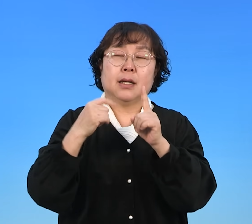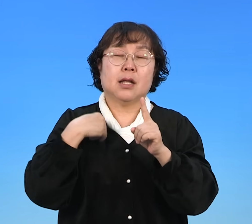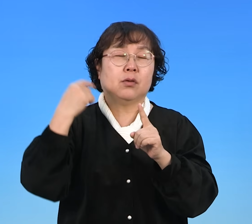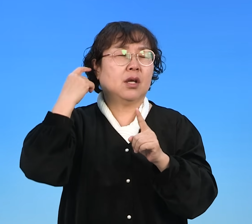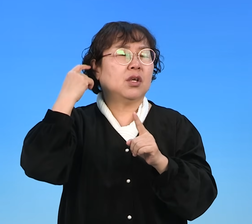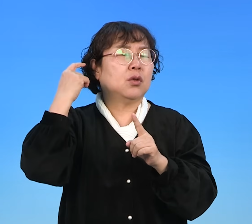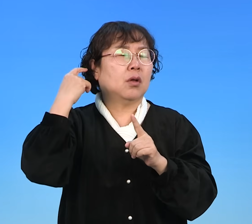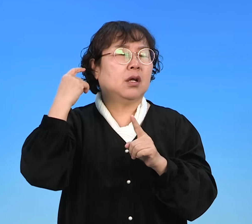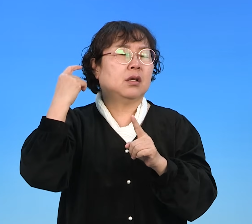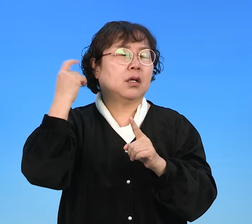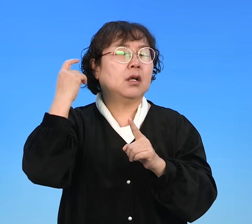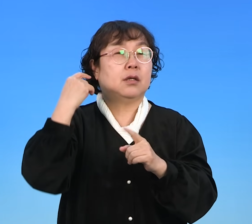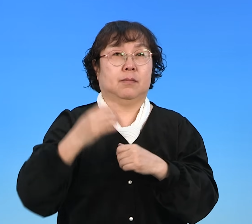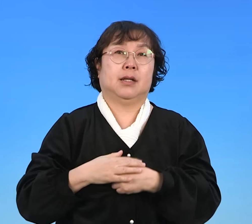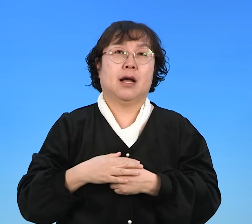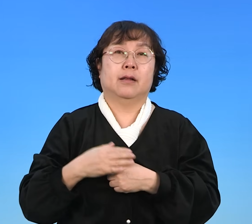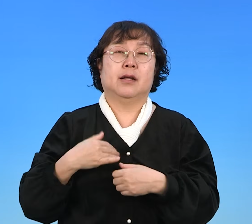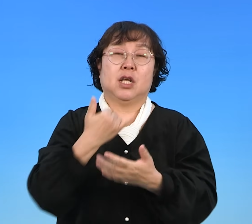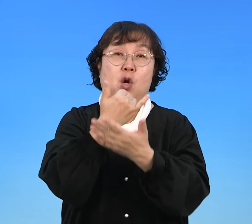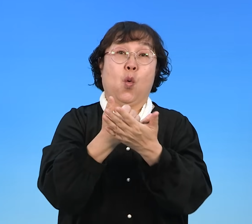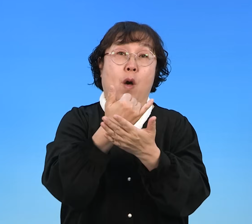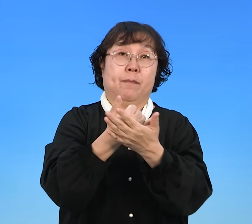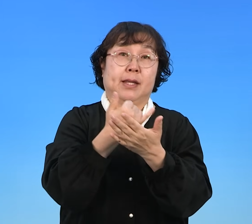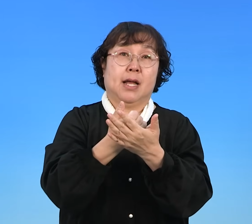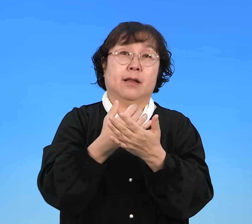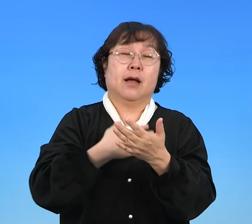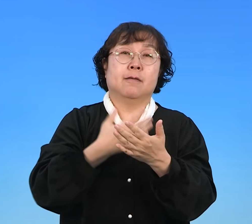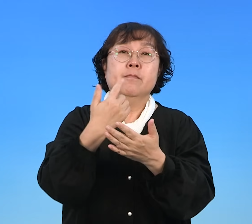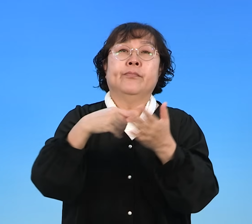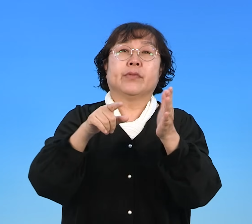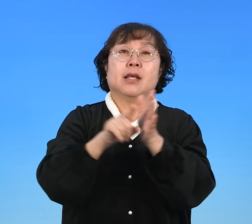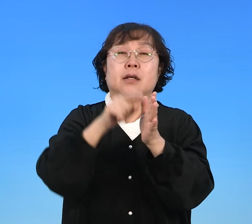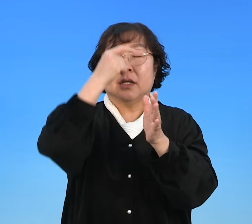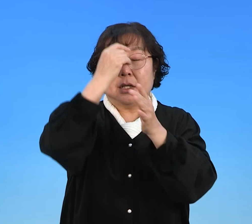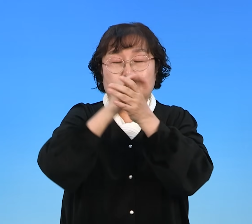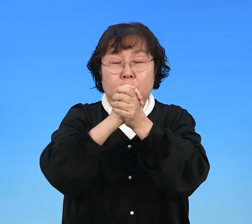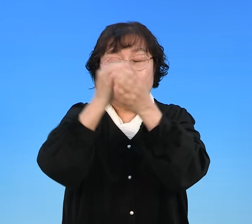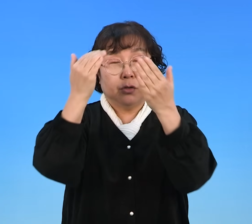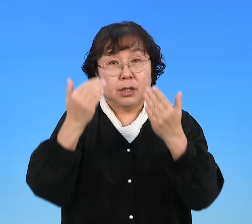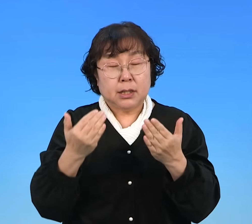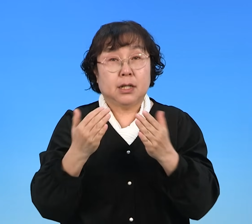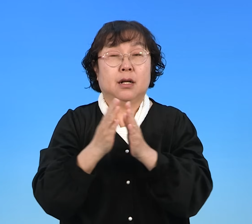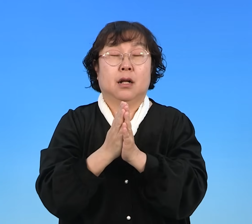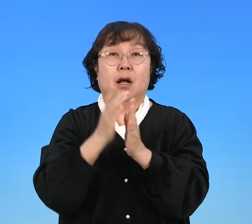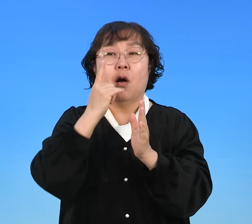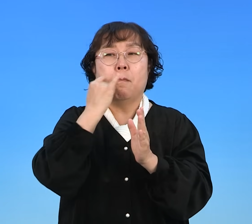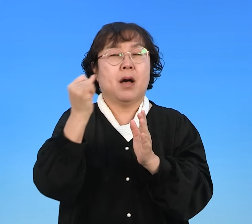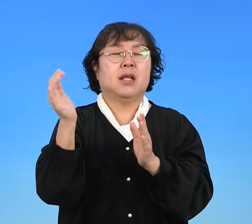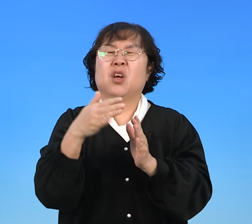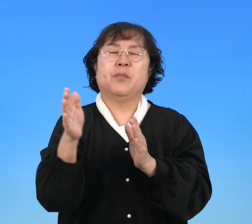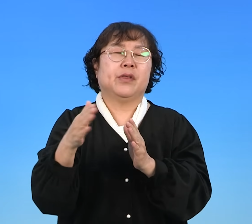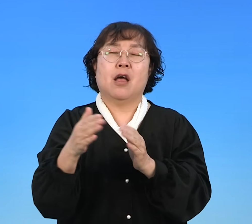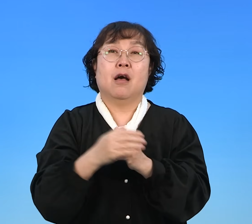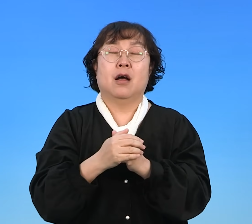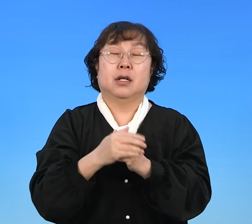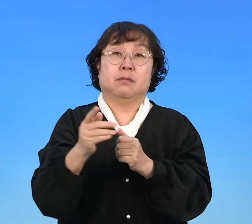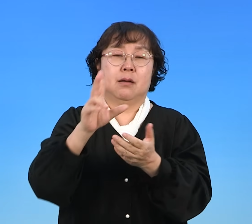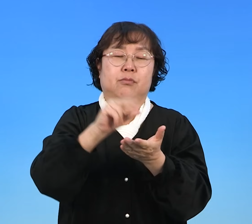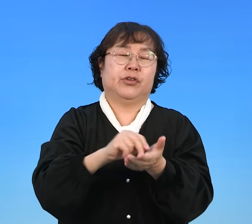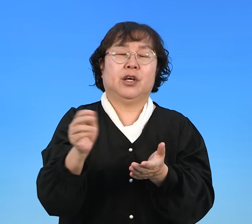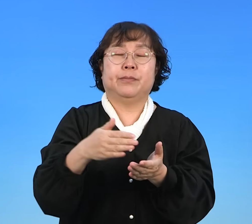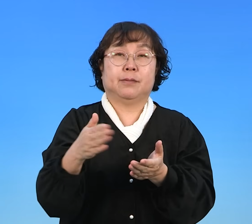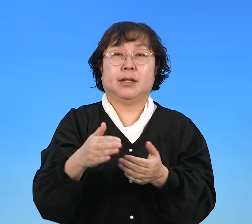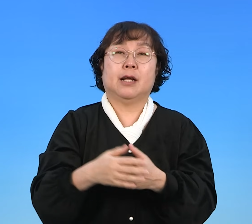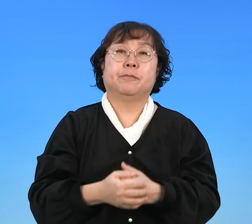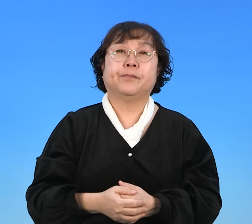맴돌았습니다. 저 고아예요. 저를 위해 기도해 주신 어머니도 안 계세요. 그러나 여러분, 아무